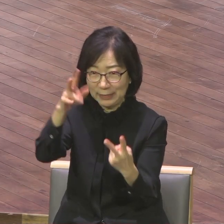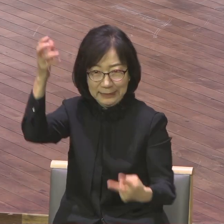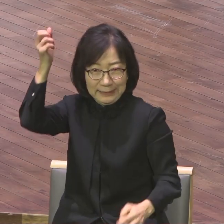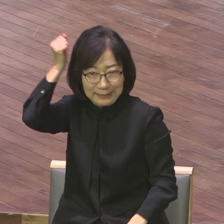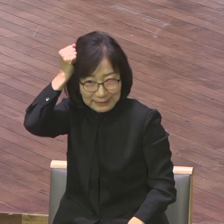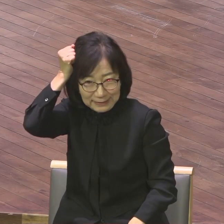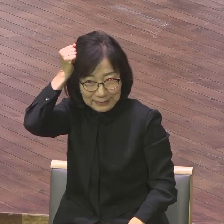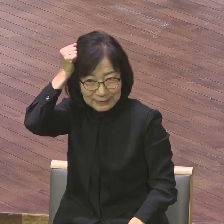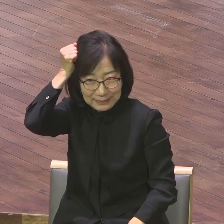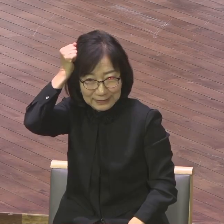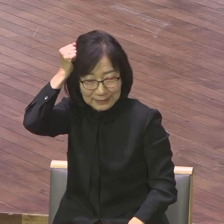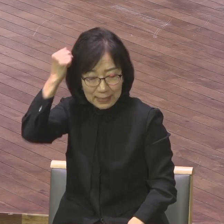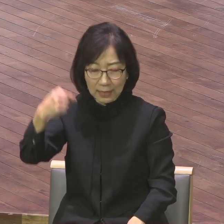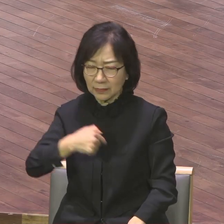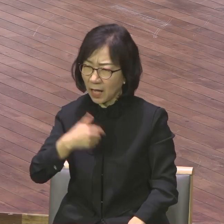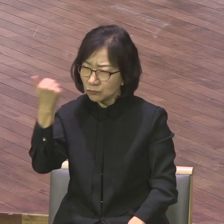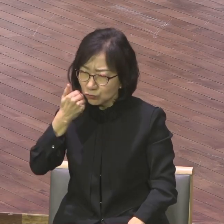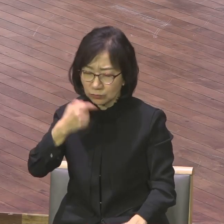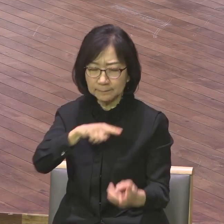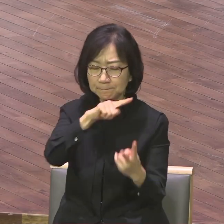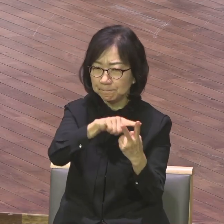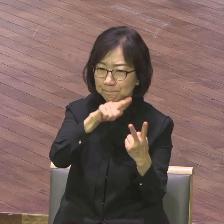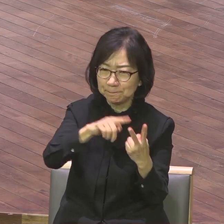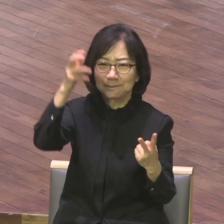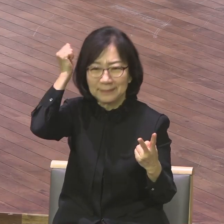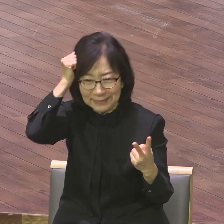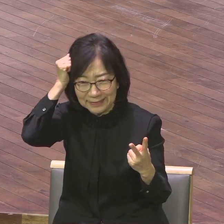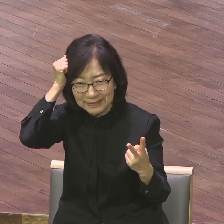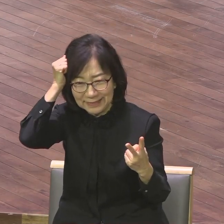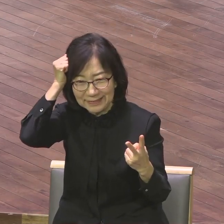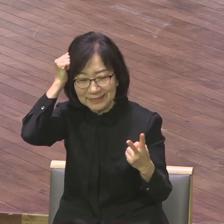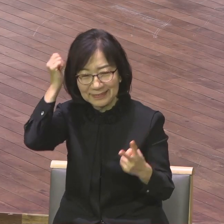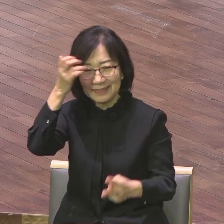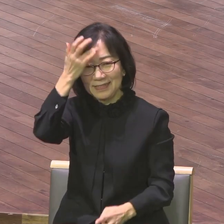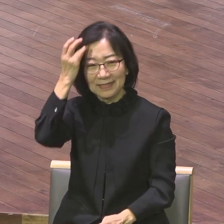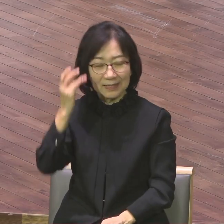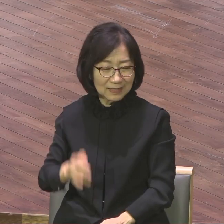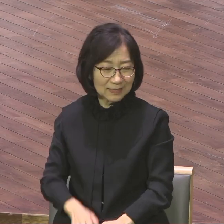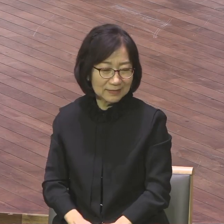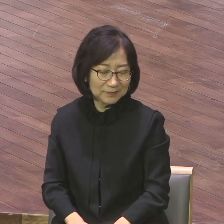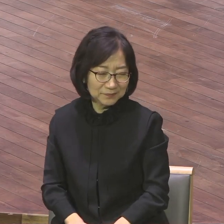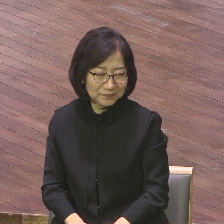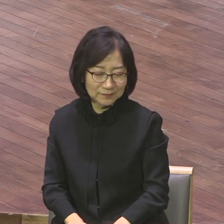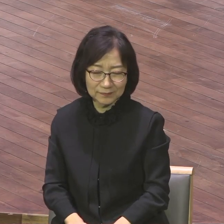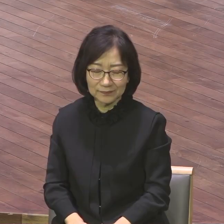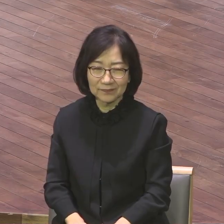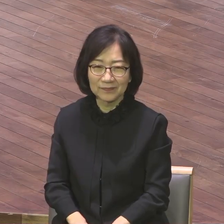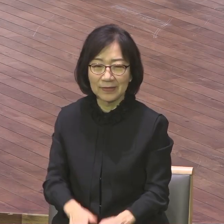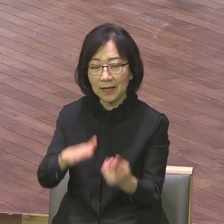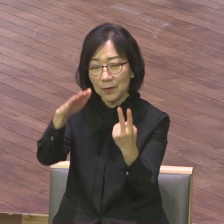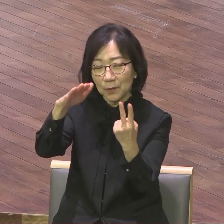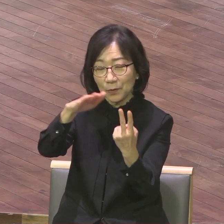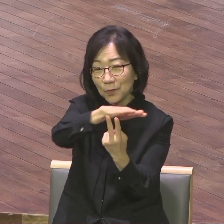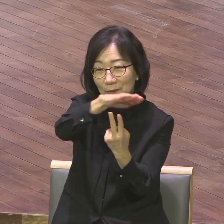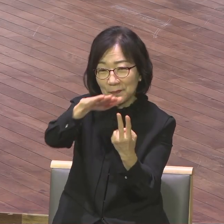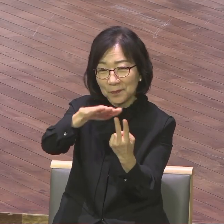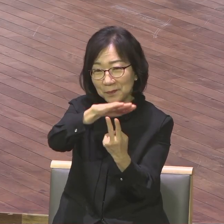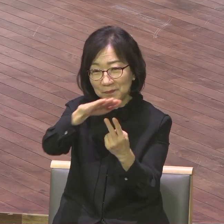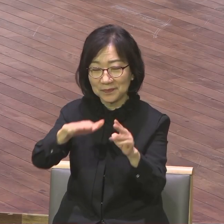절대로 놓치지 마시길 바랍니다. 우리가 살펴보고 있는 이 요한복음 4장에서